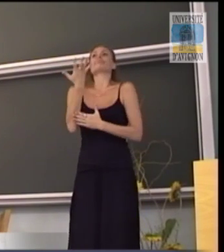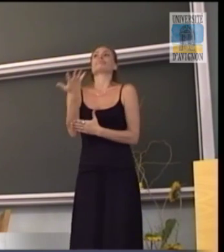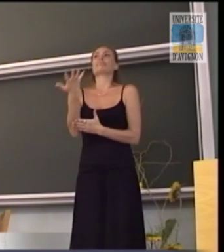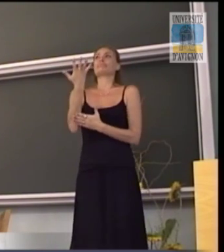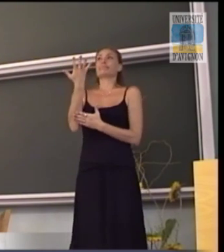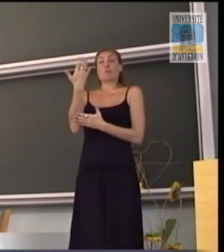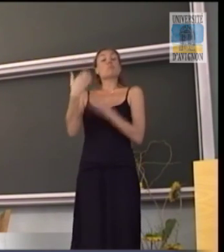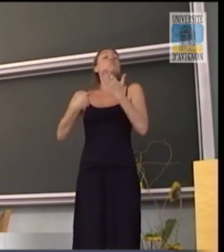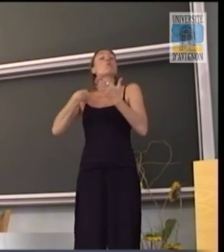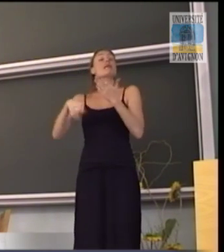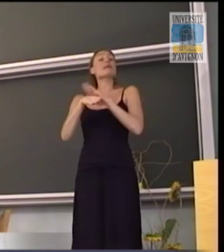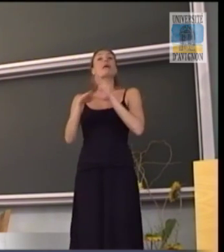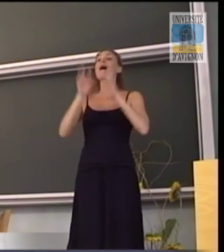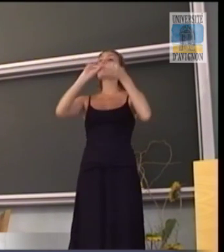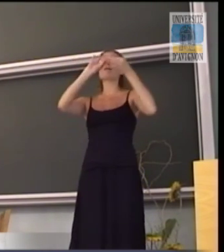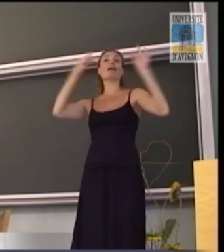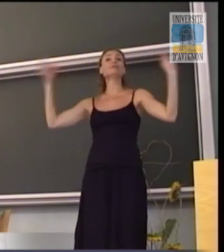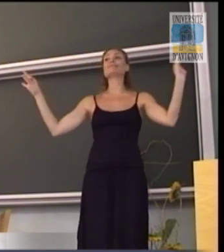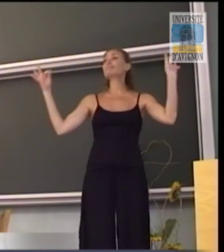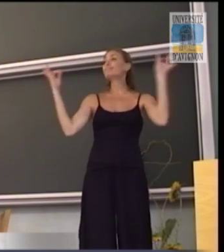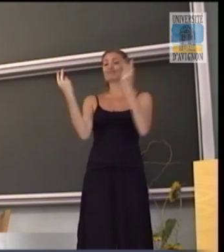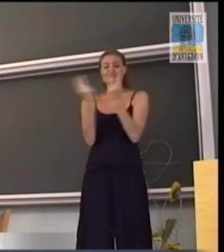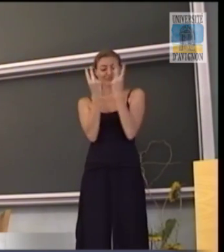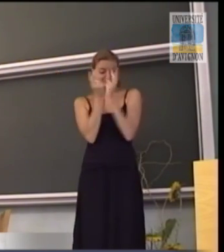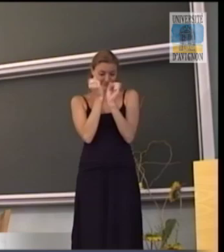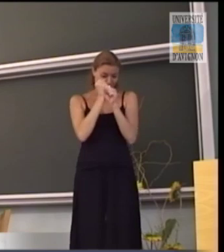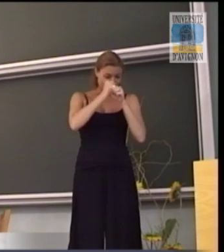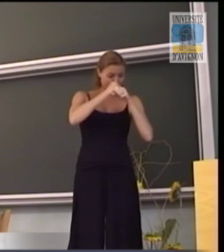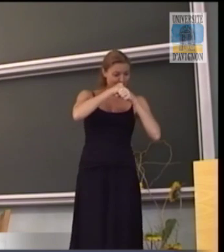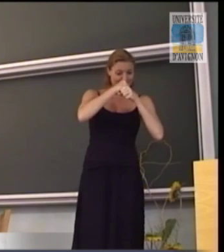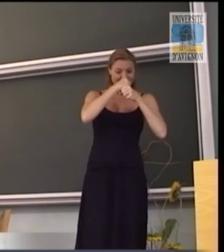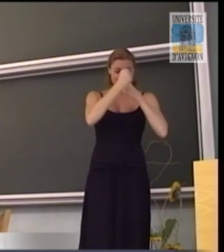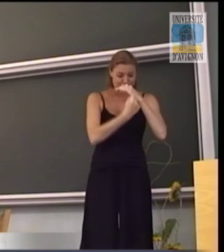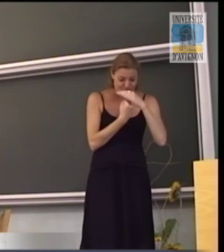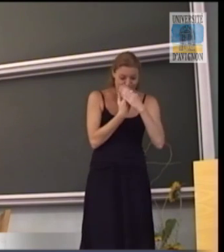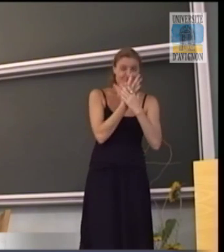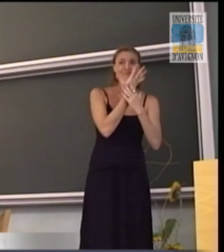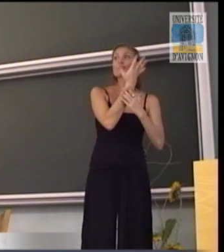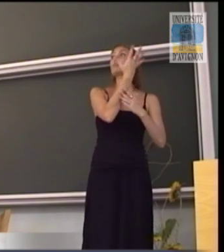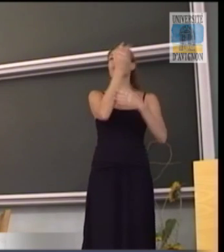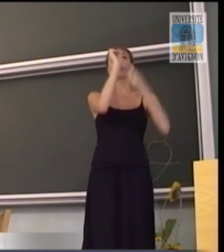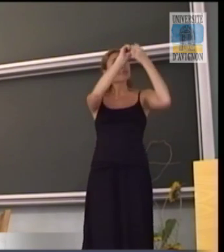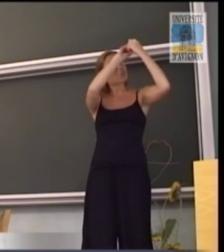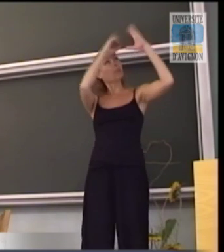dans ma tête, mais j'ai dit je suis favorable à cette intervention sur la thématique de cultiver son jardin